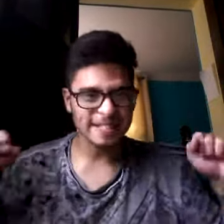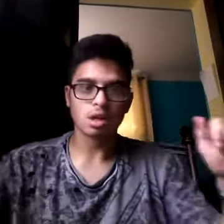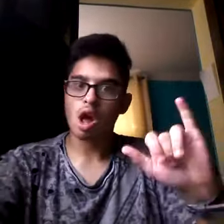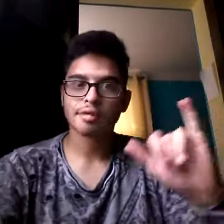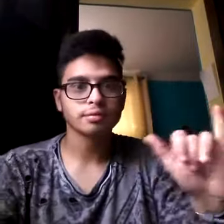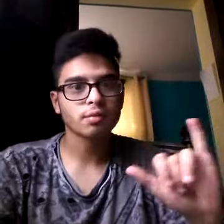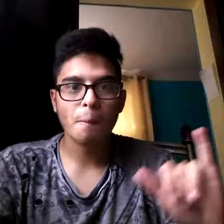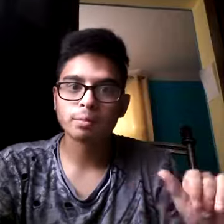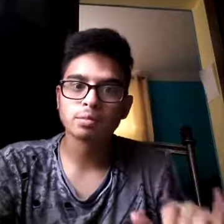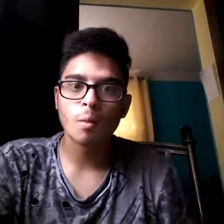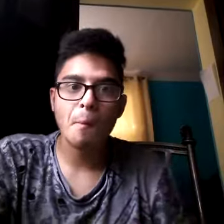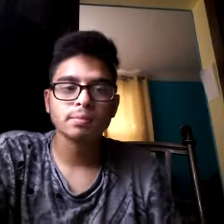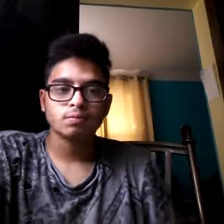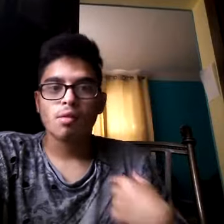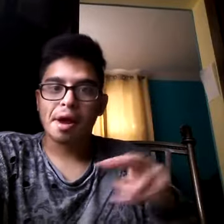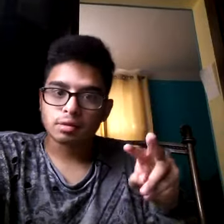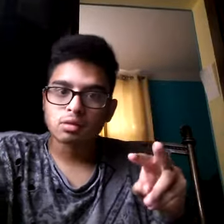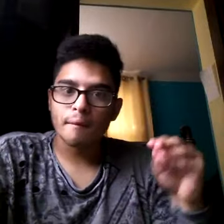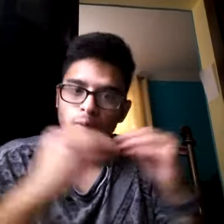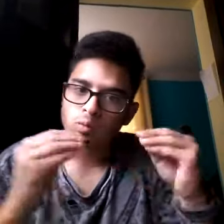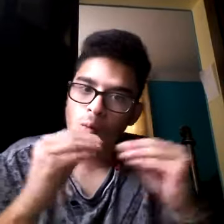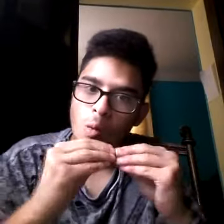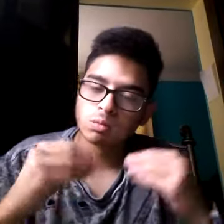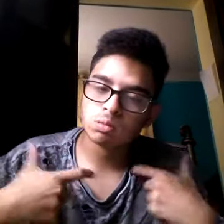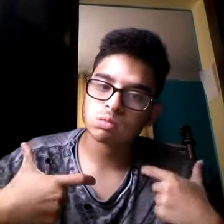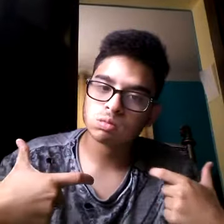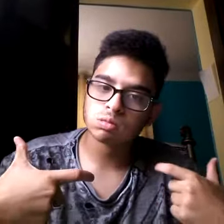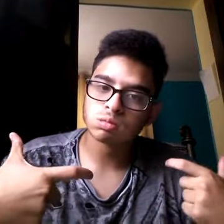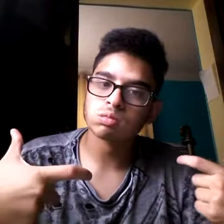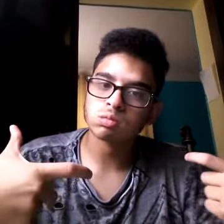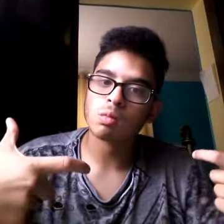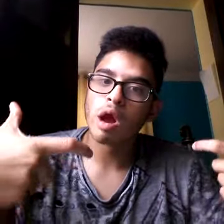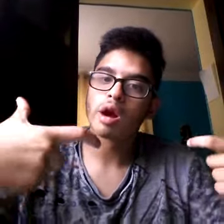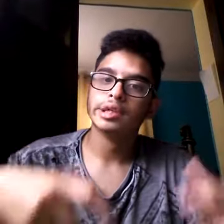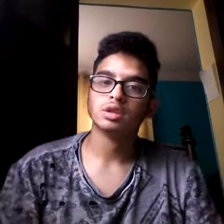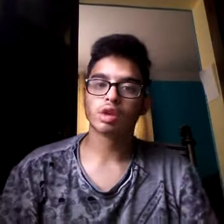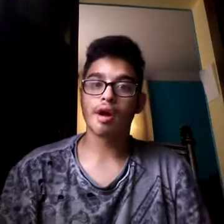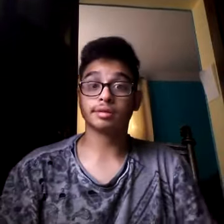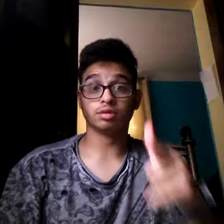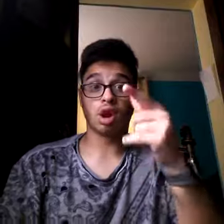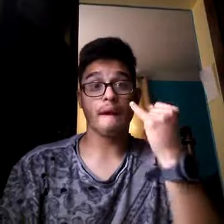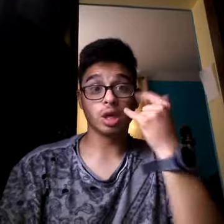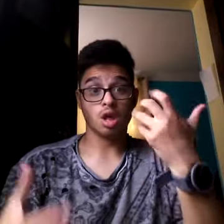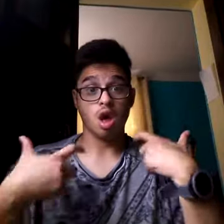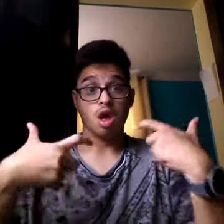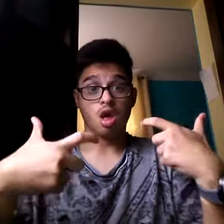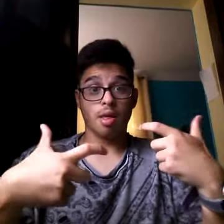El ensordecedor ruido de la alerta sísmica se escuchó por segunda vez el martes 19 de septiembre en la Ciudad de México, lo que